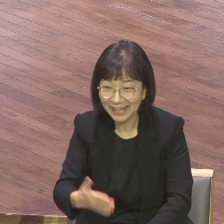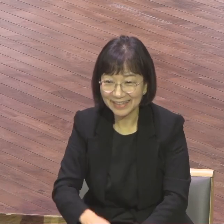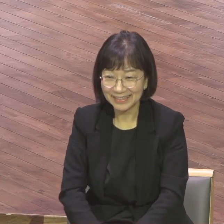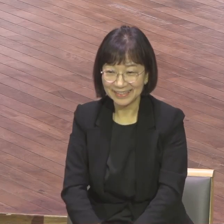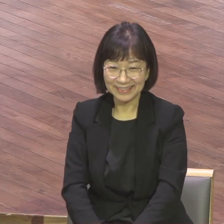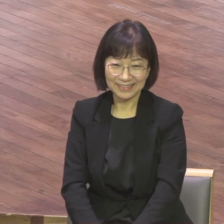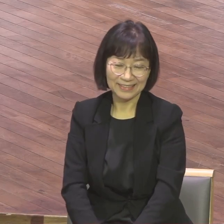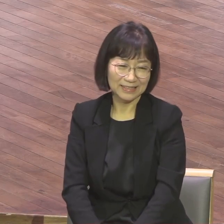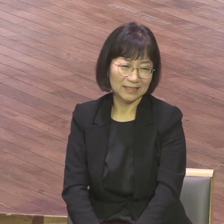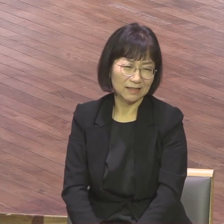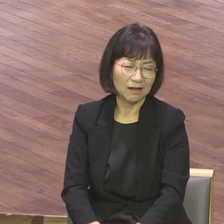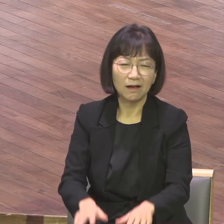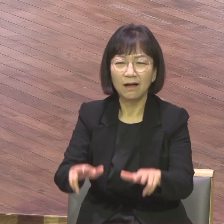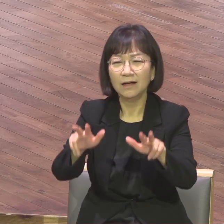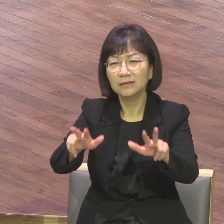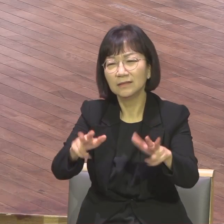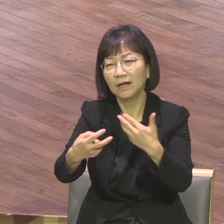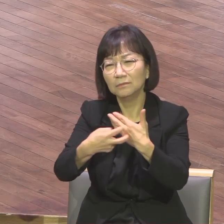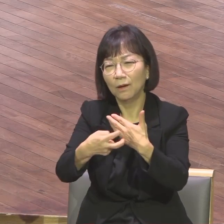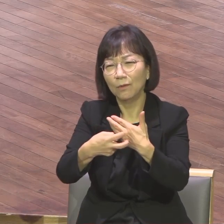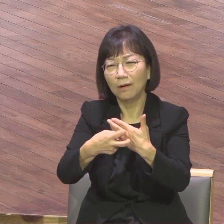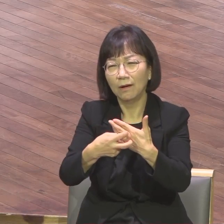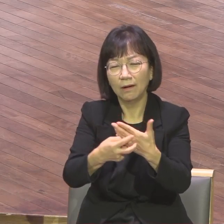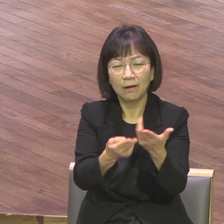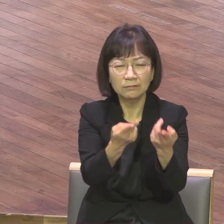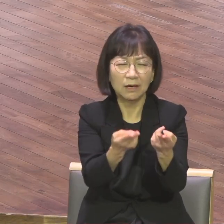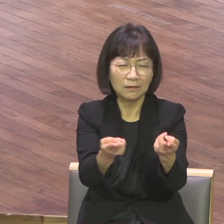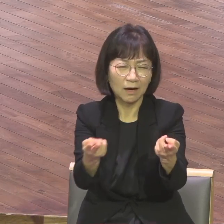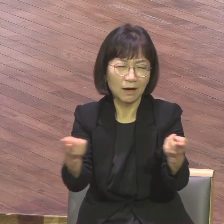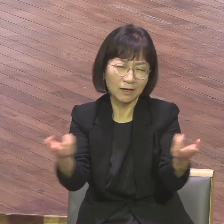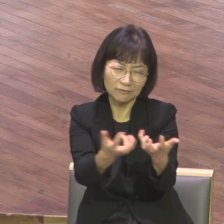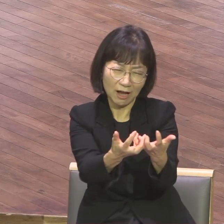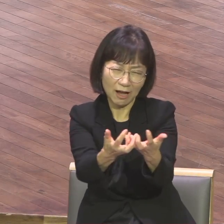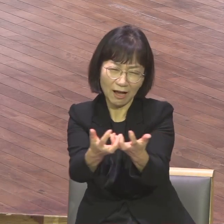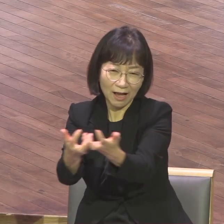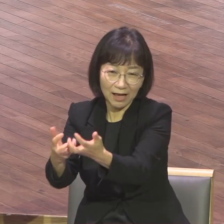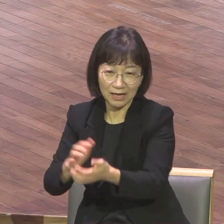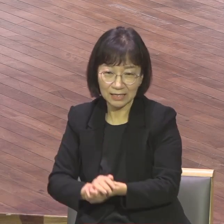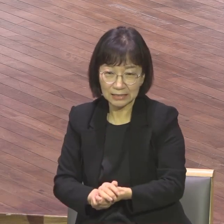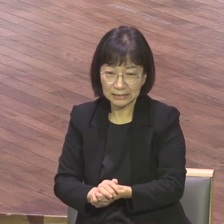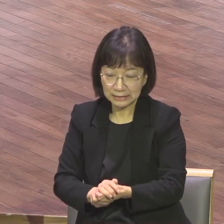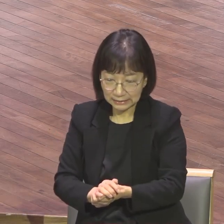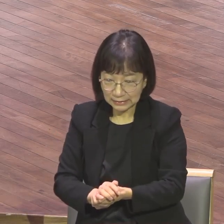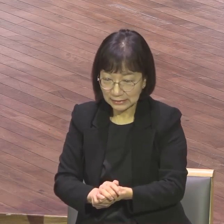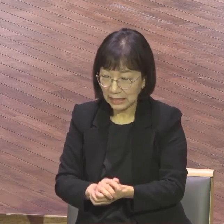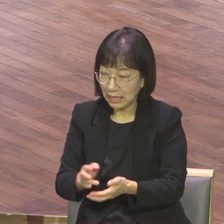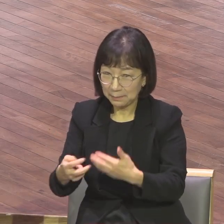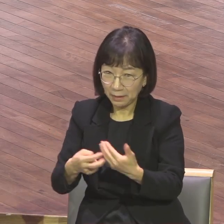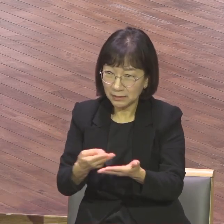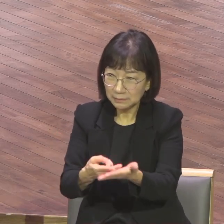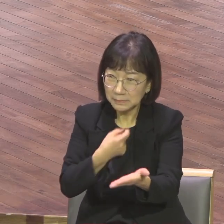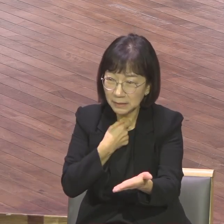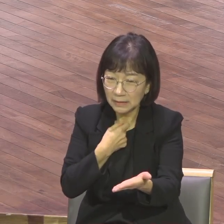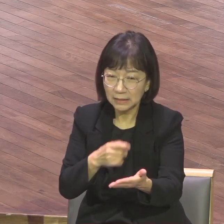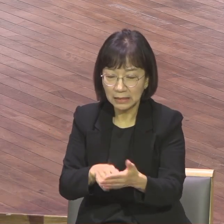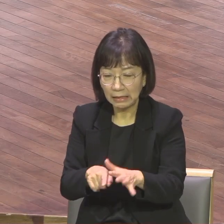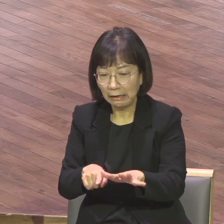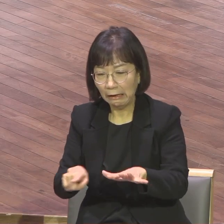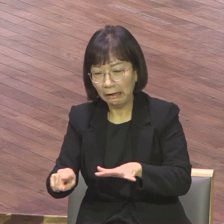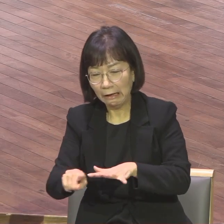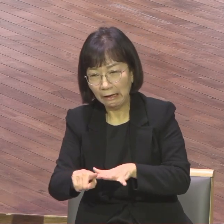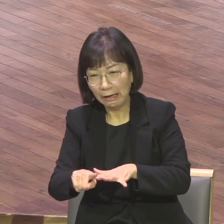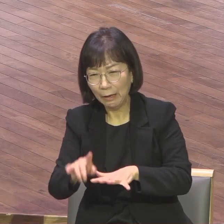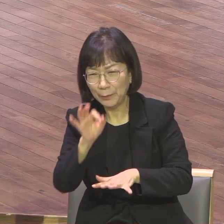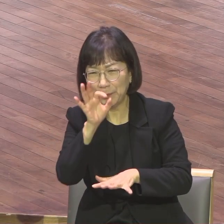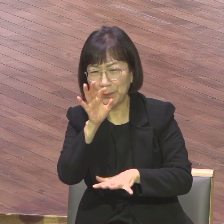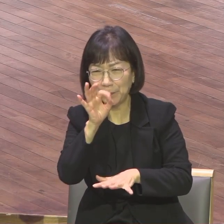병원, 종합병원은요, 응급실 꽉꽉 찼어요. 빼가 없으면 입원도 못해요. 두 발로